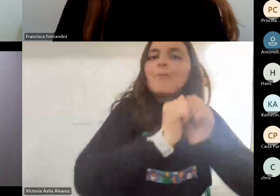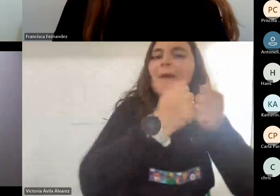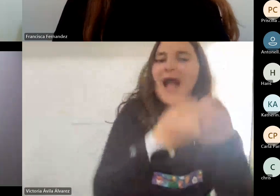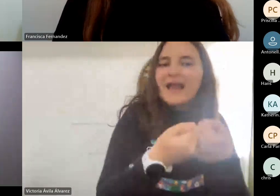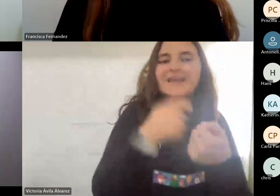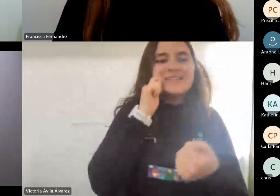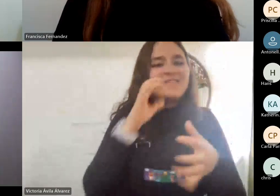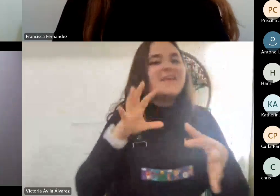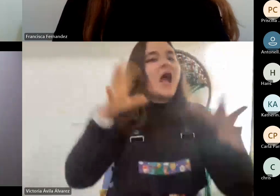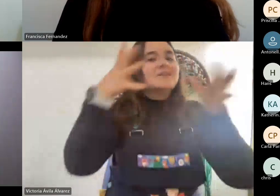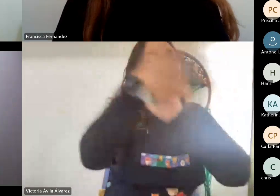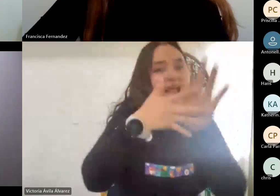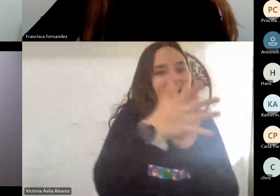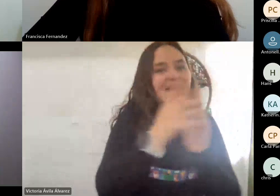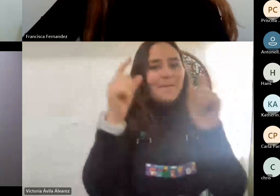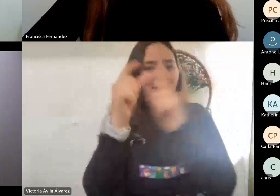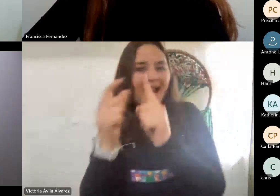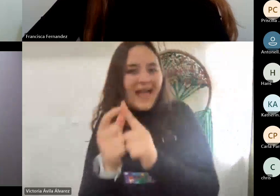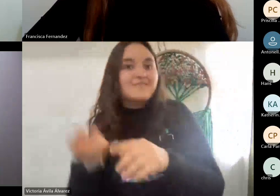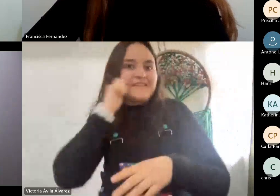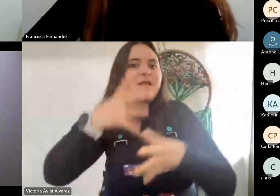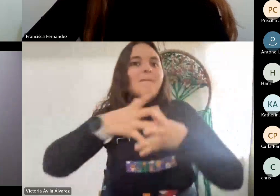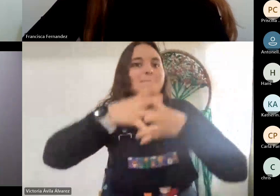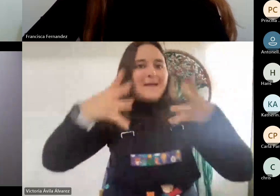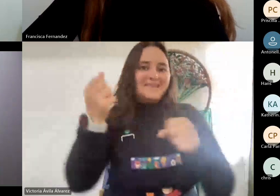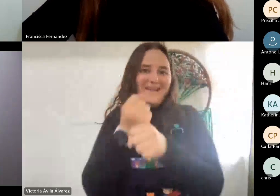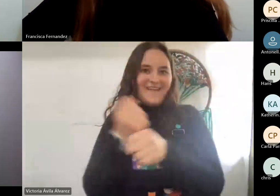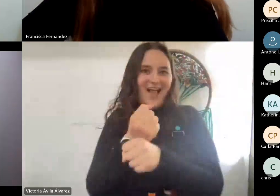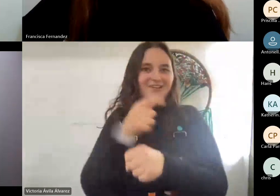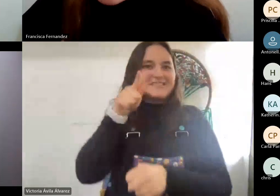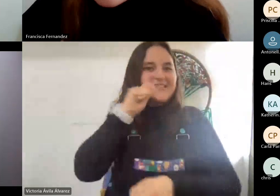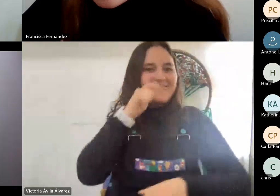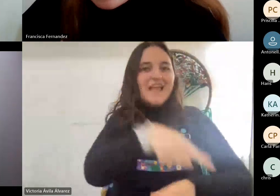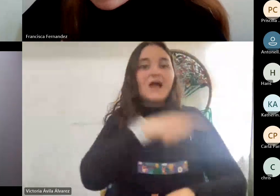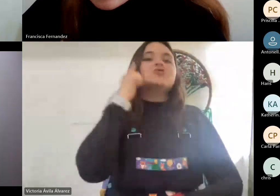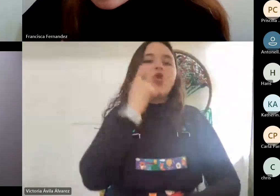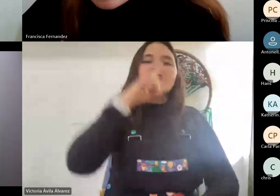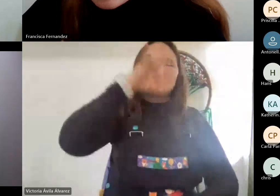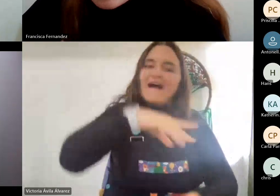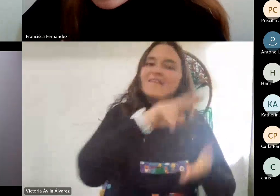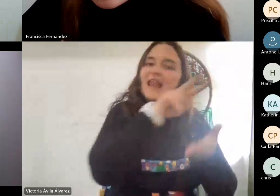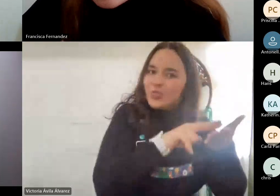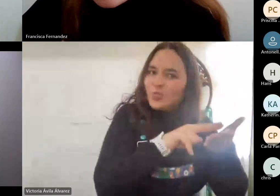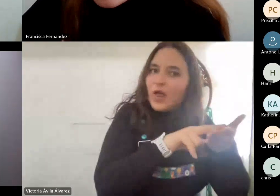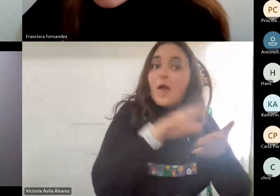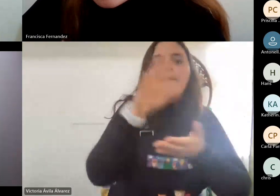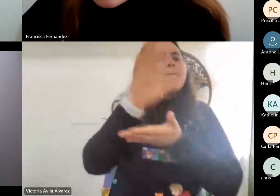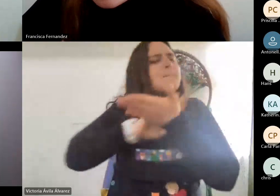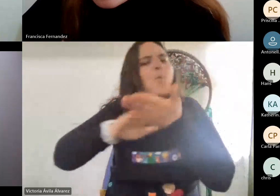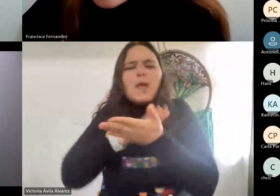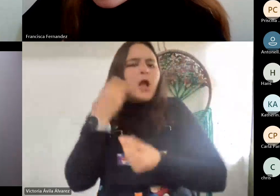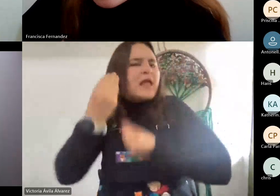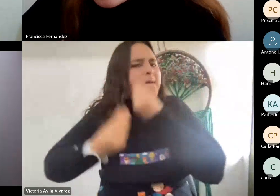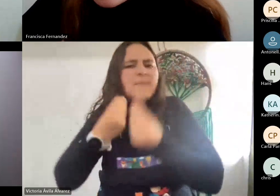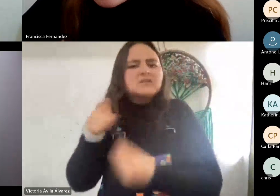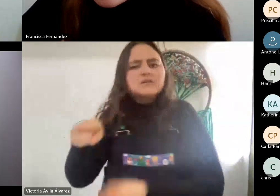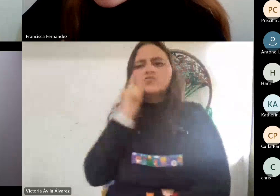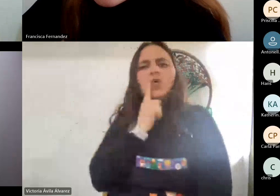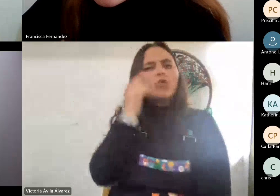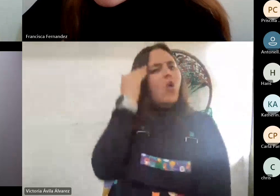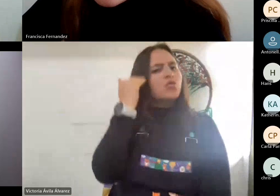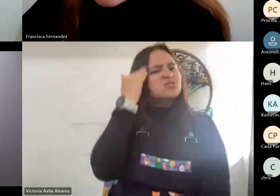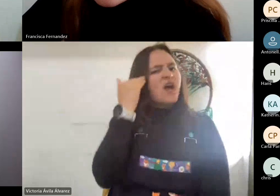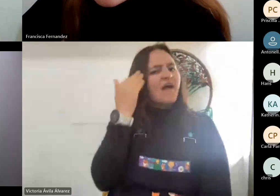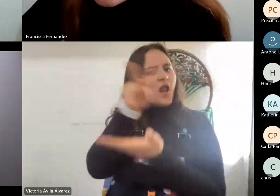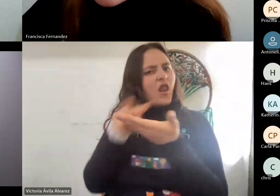¿Qué significa? ¿Cuál es la lengua de señas? O la seña de esa palabra. Entonces eso va a ser como el trabajo de que el sordo pueda identificar